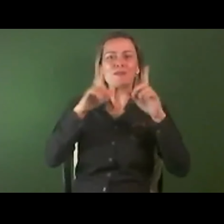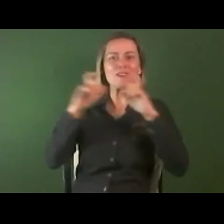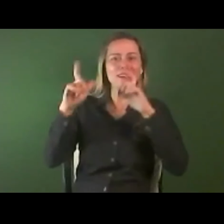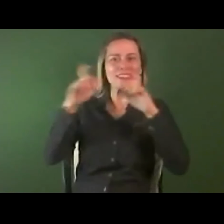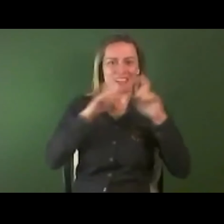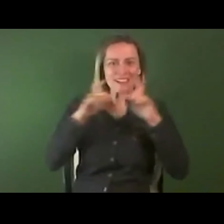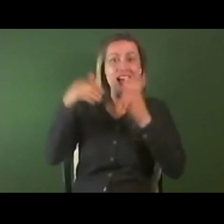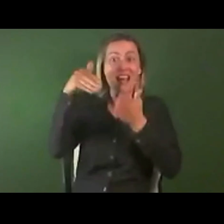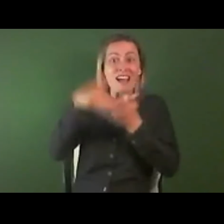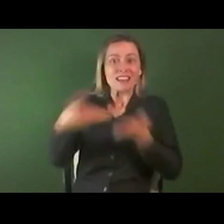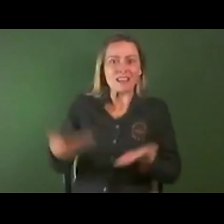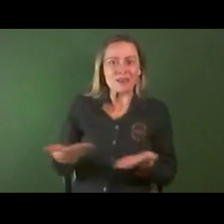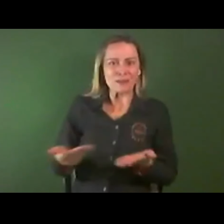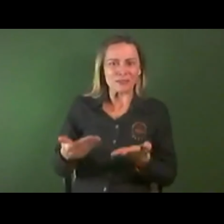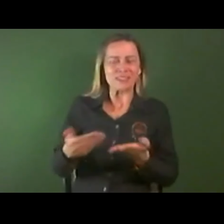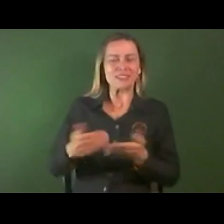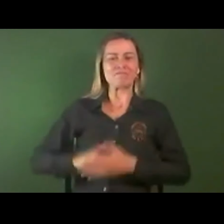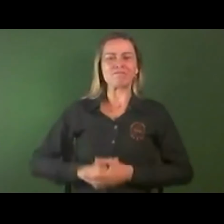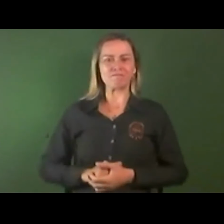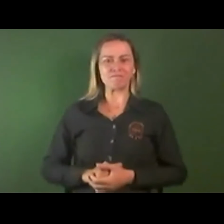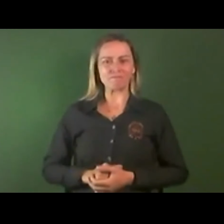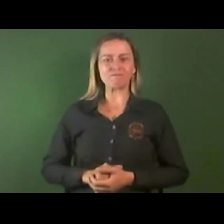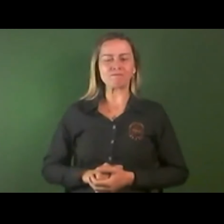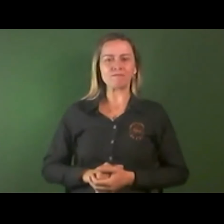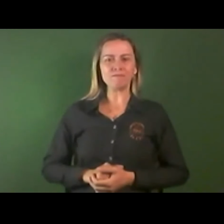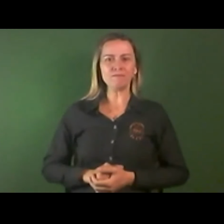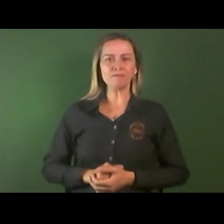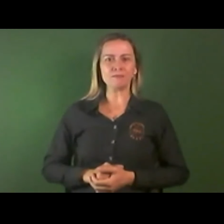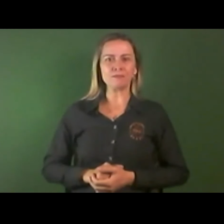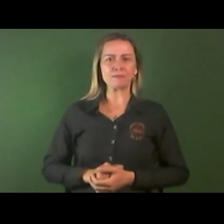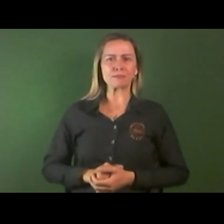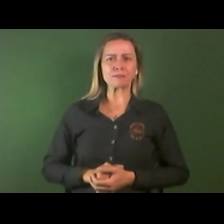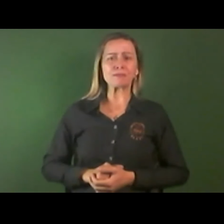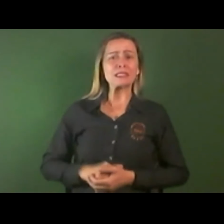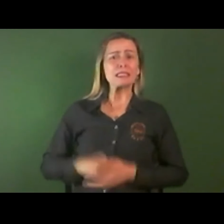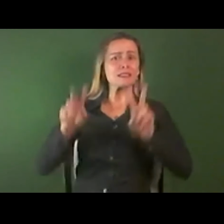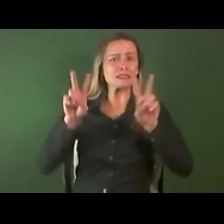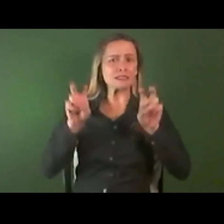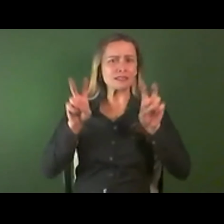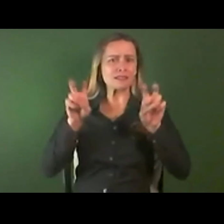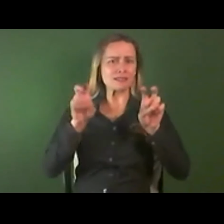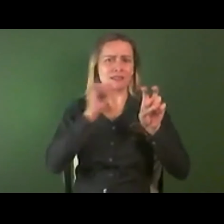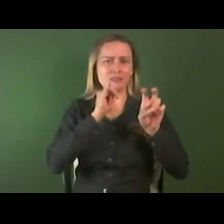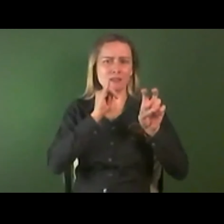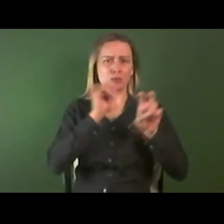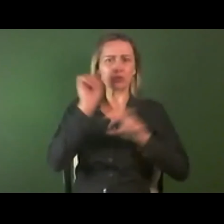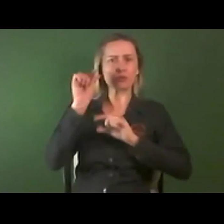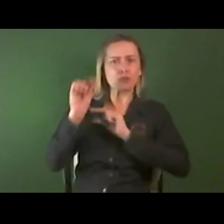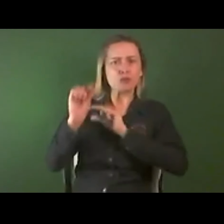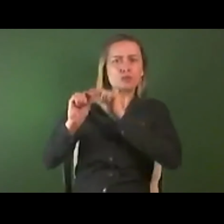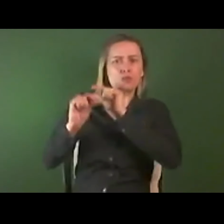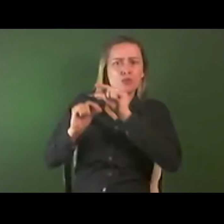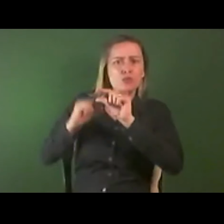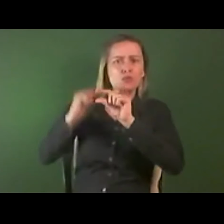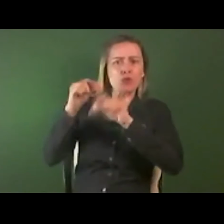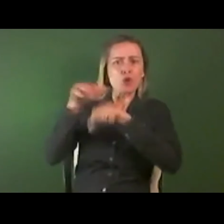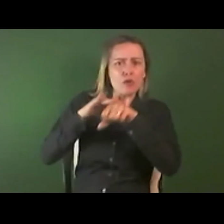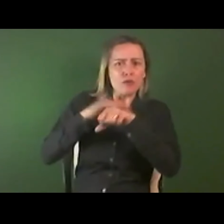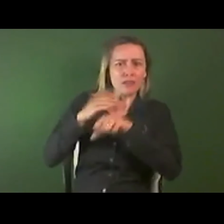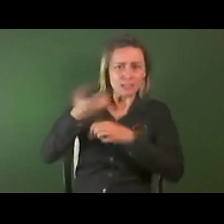E então é um assunto que, para cada coisa para cada pequena parte dessa conversa que eu tiver aqui com